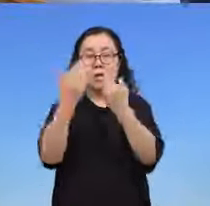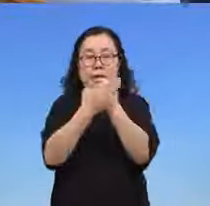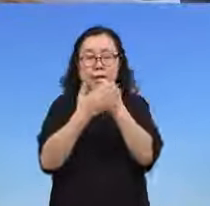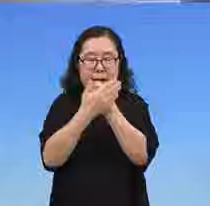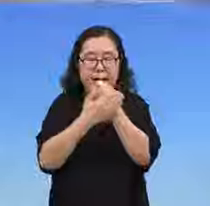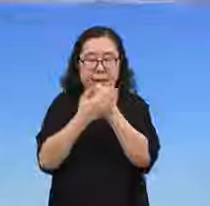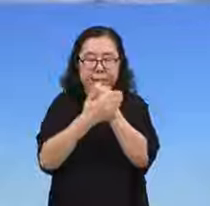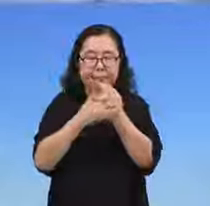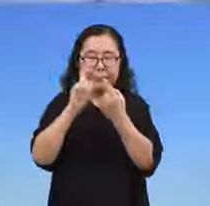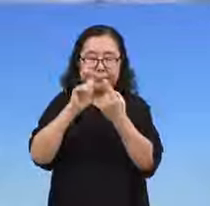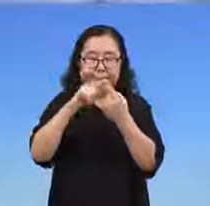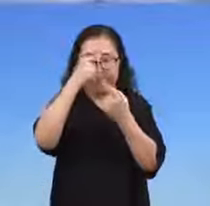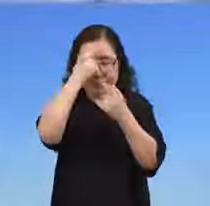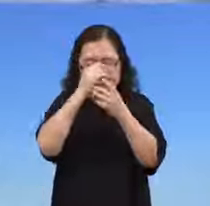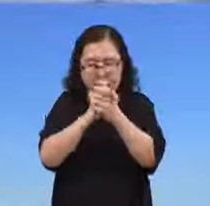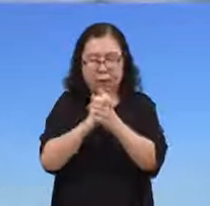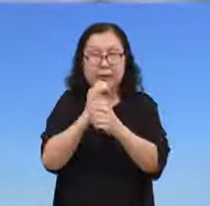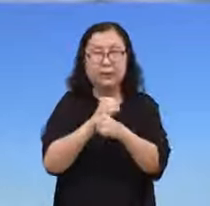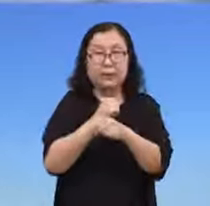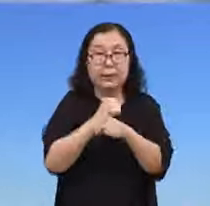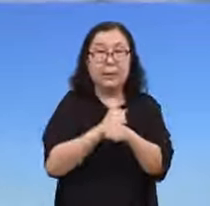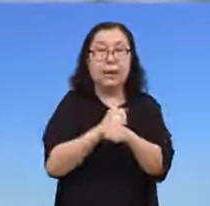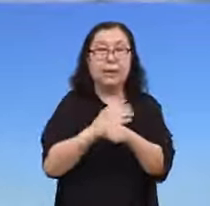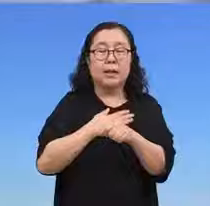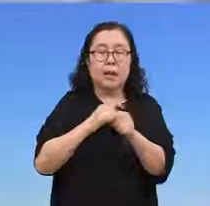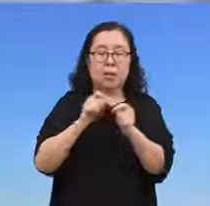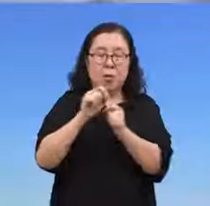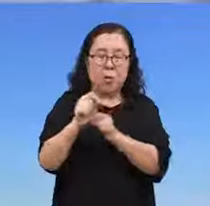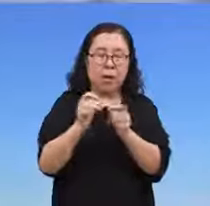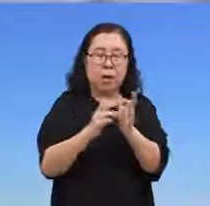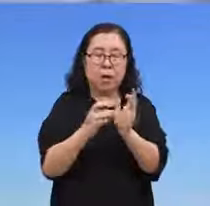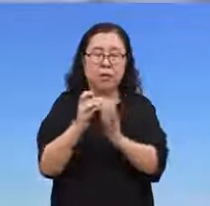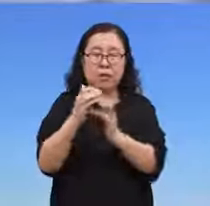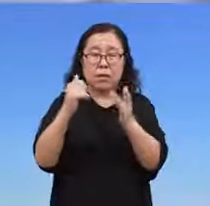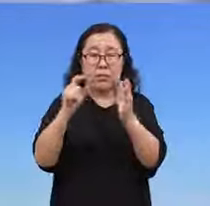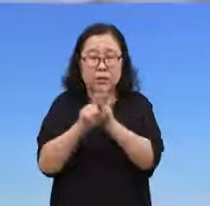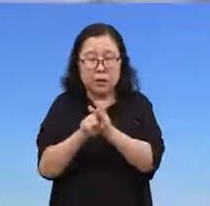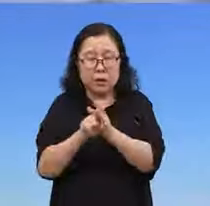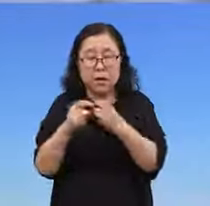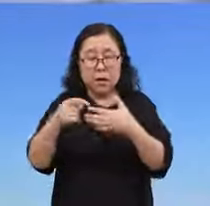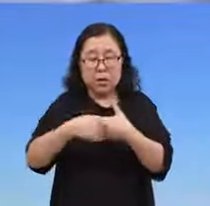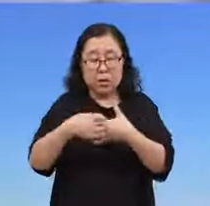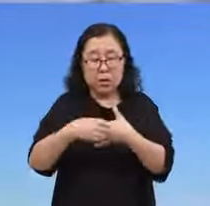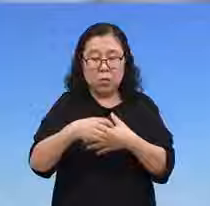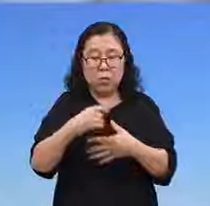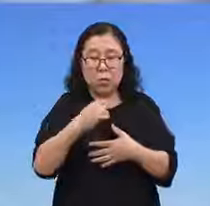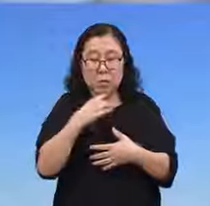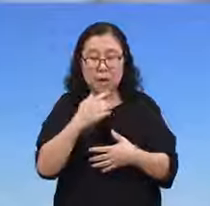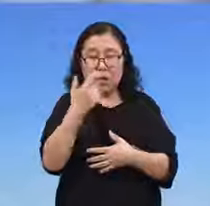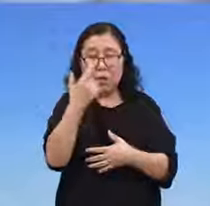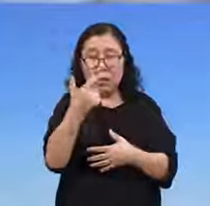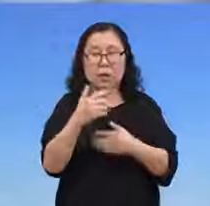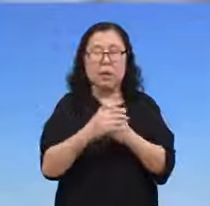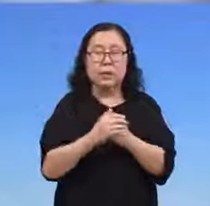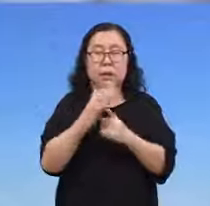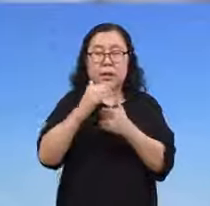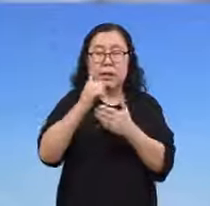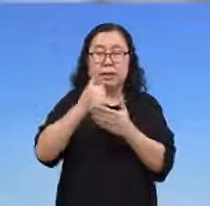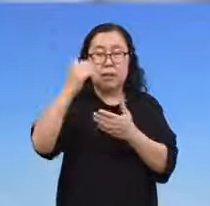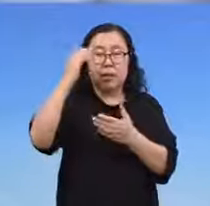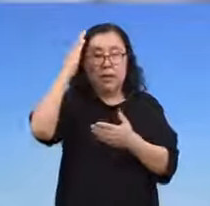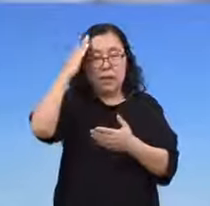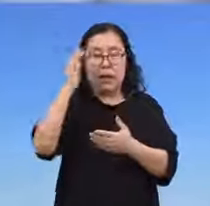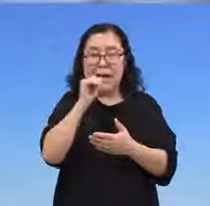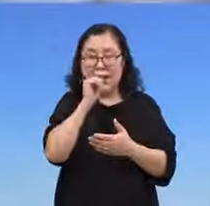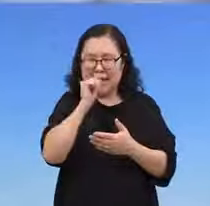은혜를 기도하는데, 하나님, 저는 오래 예수 믿었는데 외향적으로 6가지 하나님의 전신갑주를